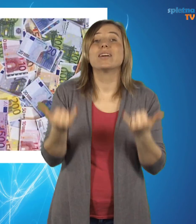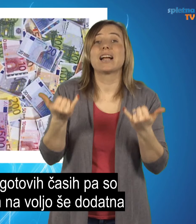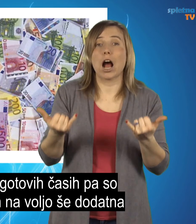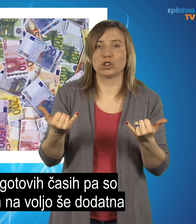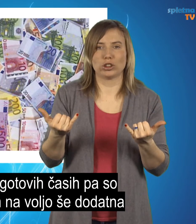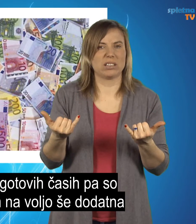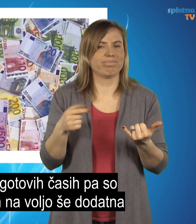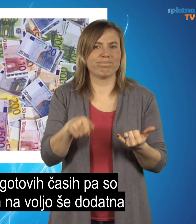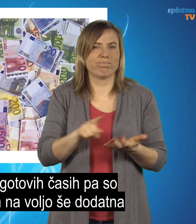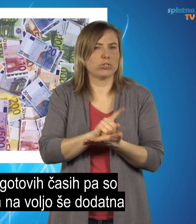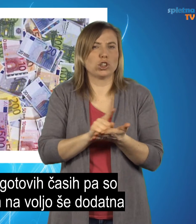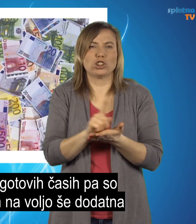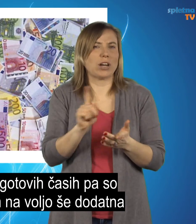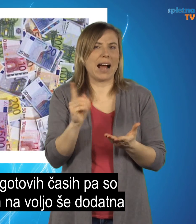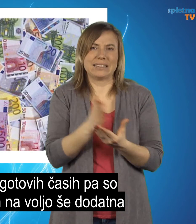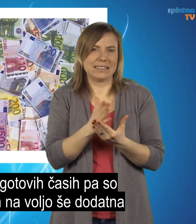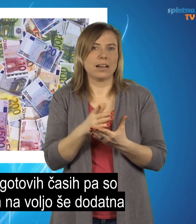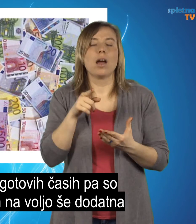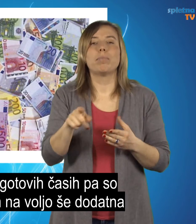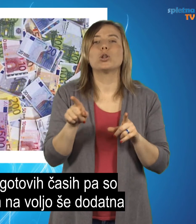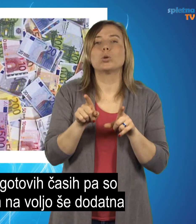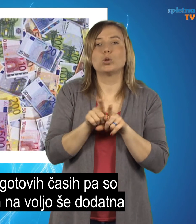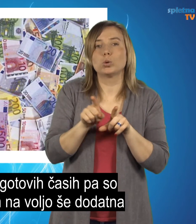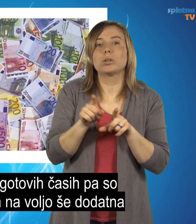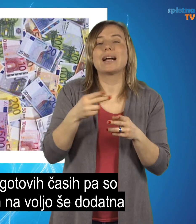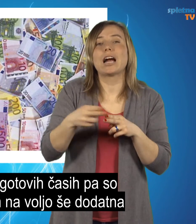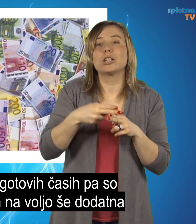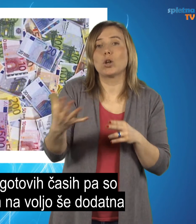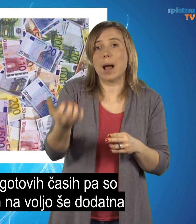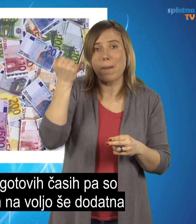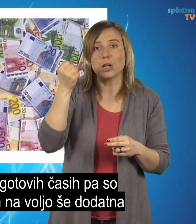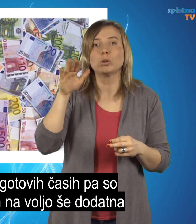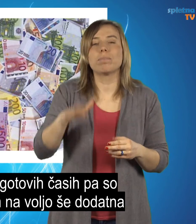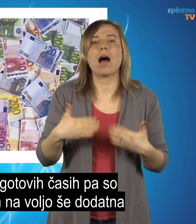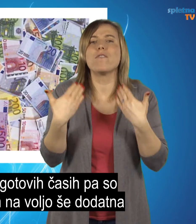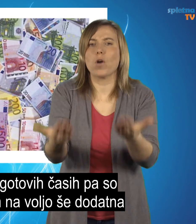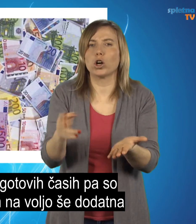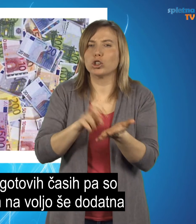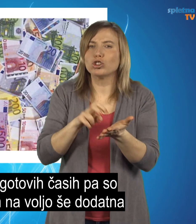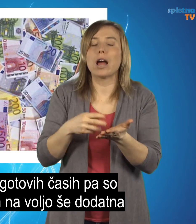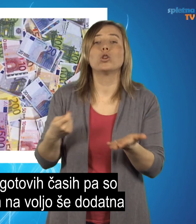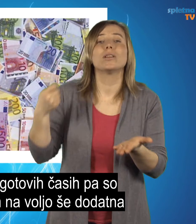V današnjih negotovih časih pa so kreditojemalcem na voljo še dodatna zavarovanja.